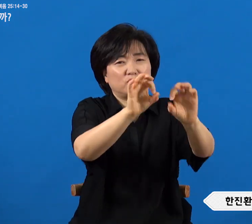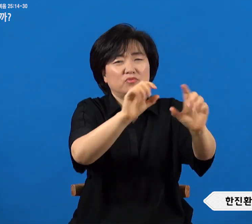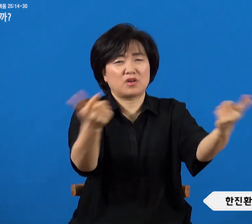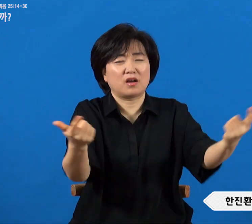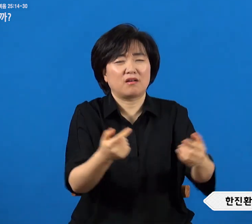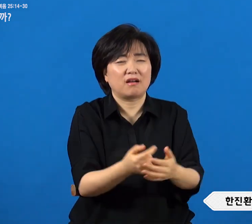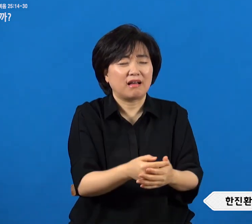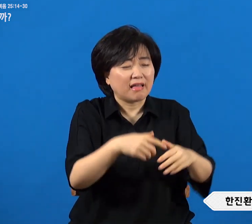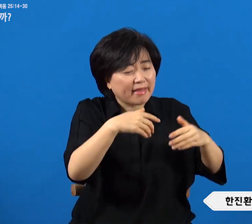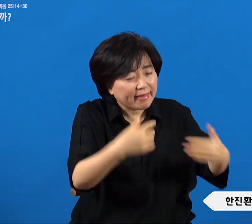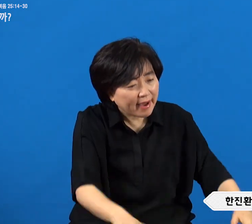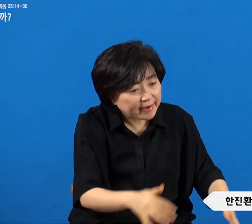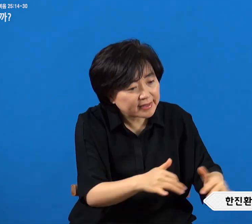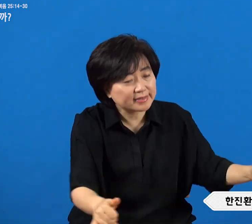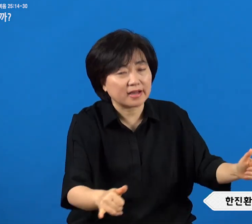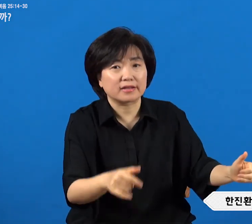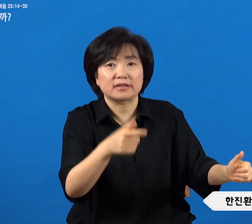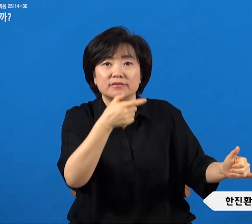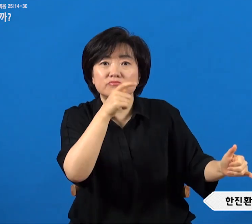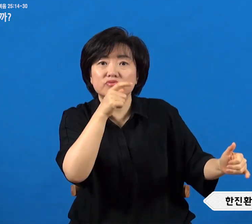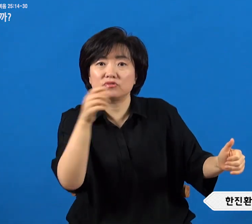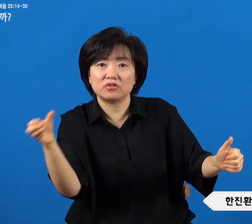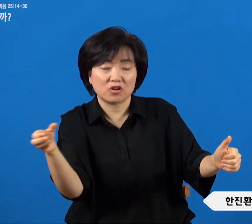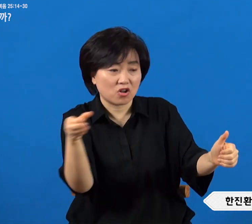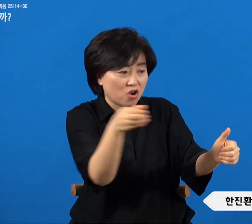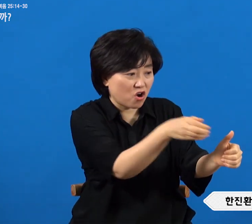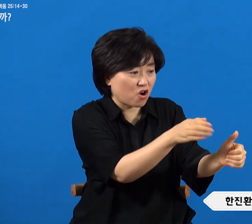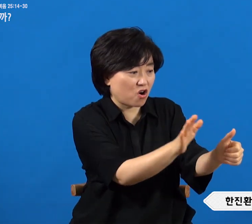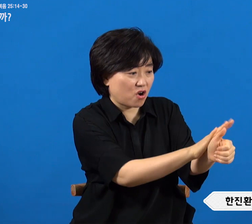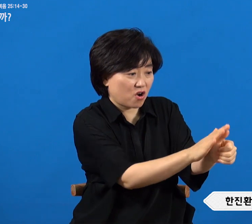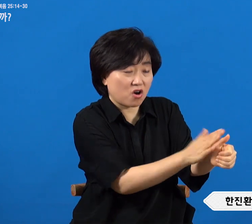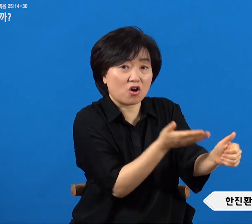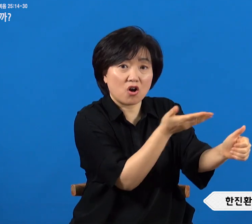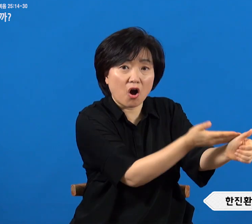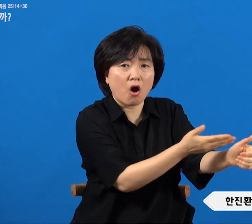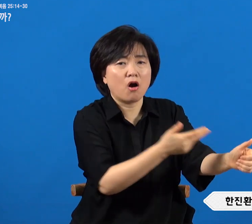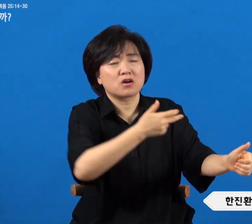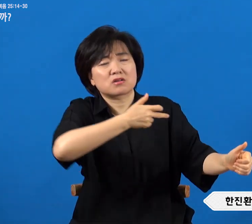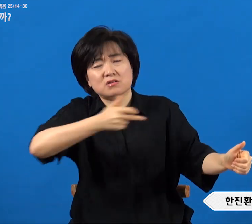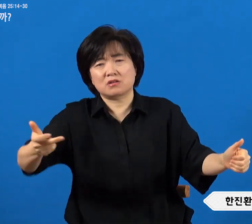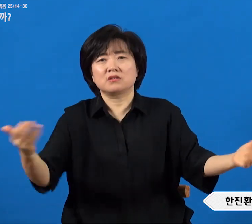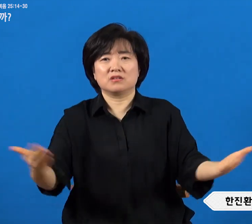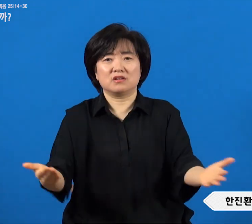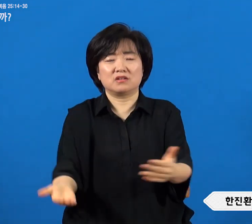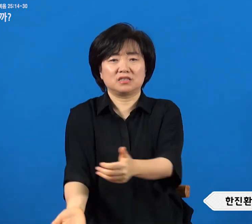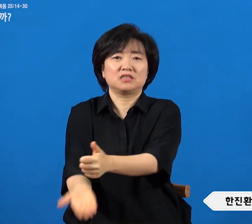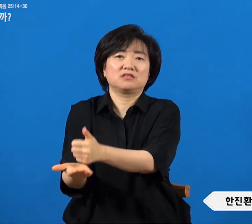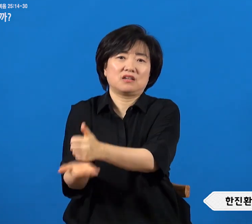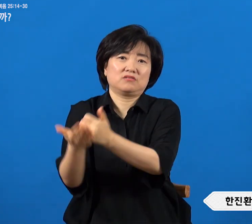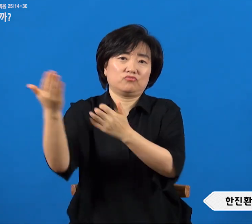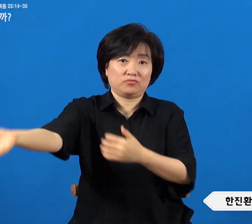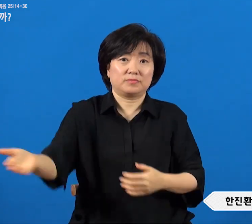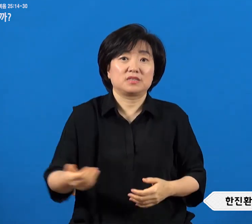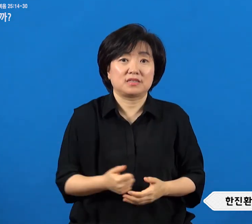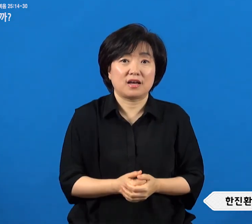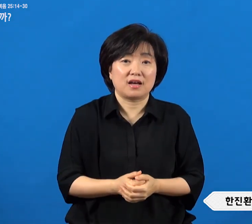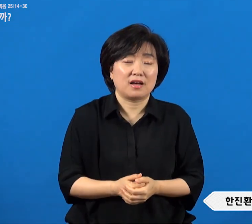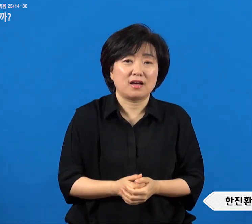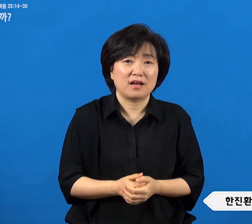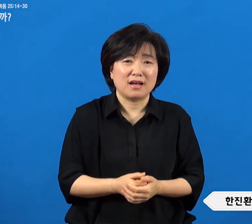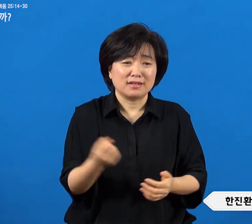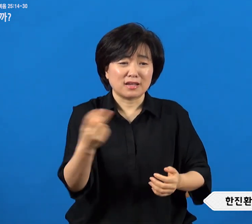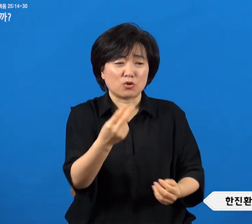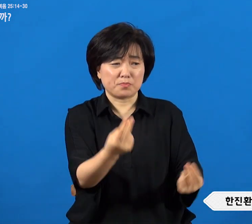한 그릇 떠준 것도 그 주님은 큰 것으로 보신다 그렇게 말씀하십니다. 그래서